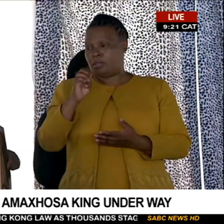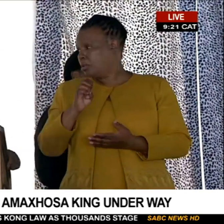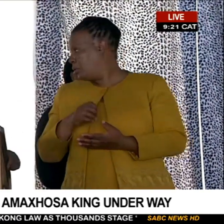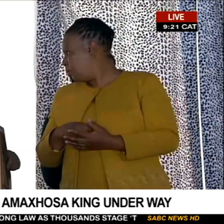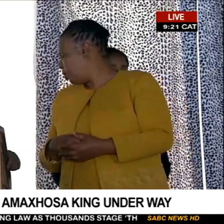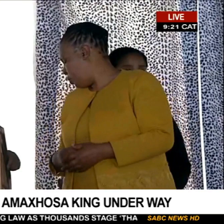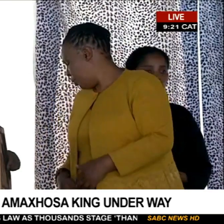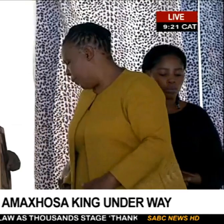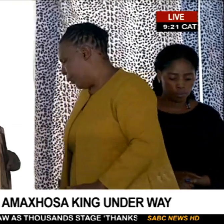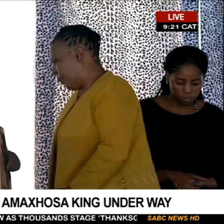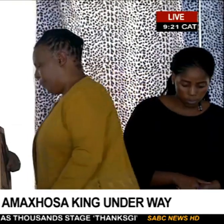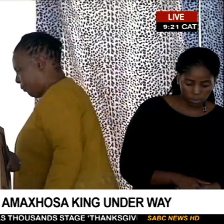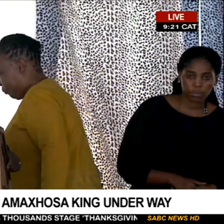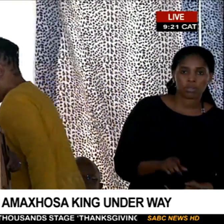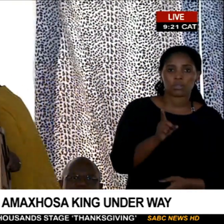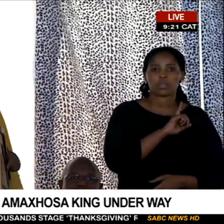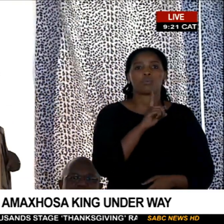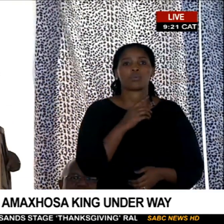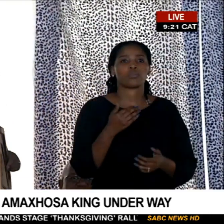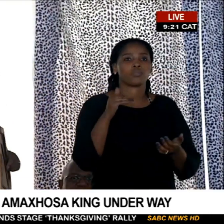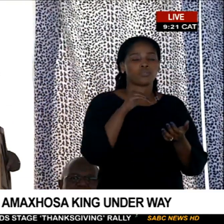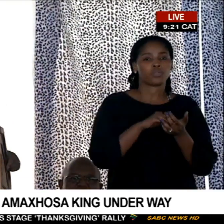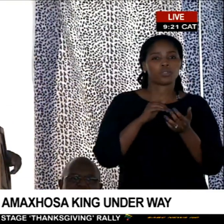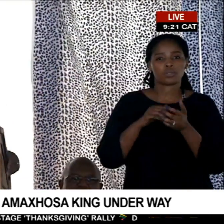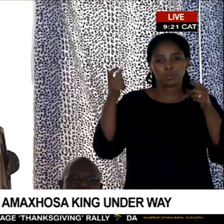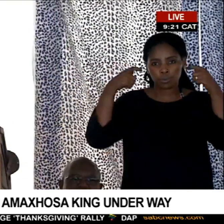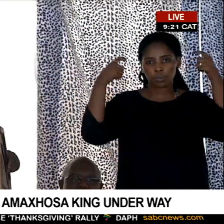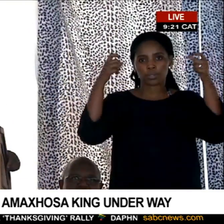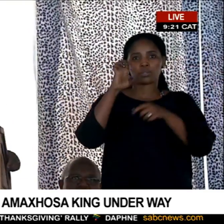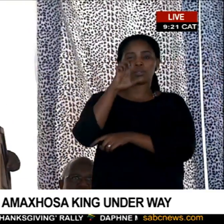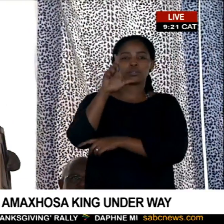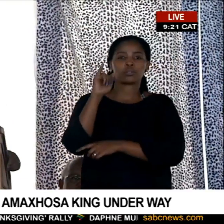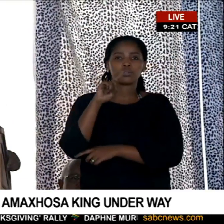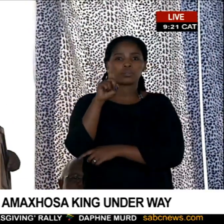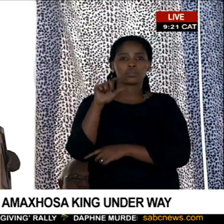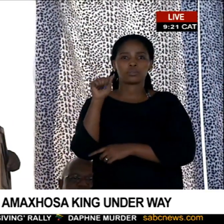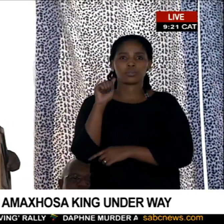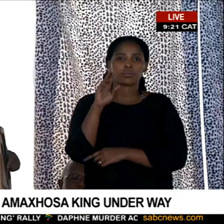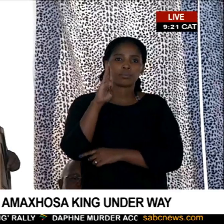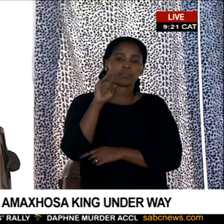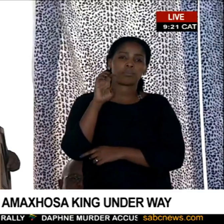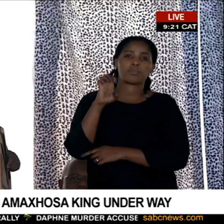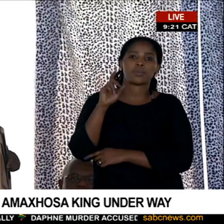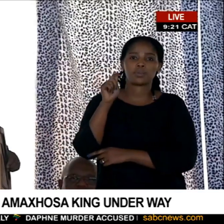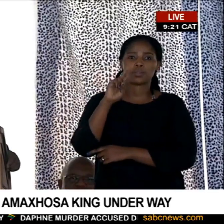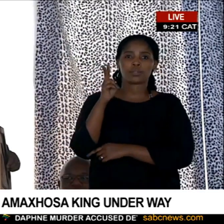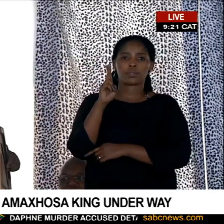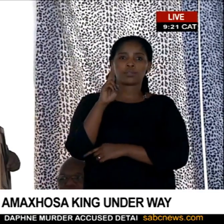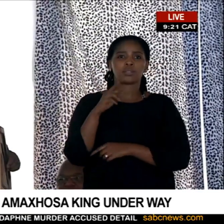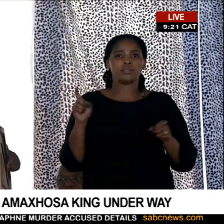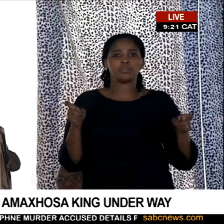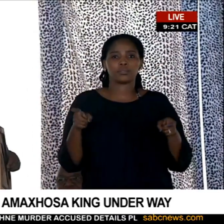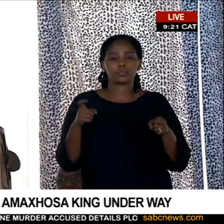uMeghan, kufika uQueen Elizabeth, sisike sitatazele singazinokuba masenze ntoni